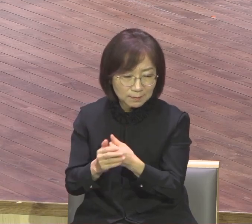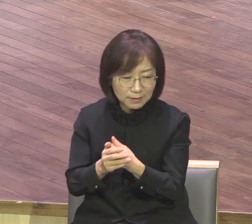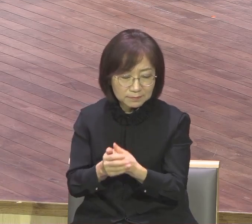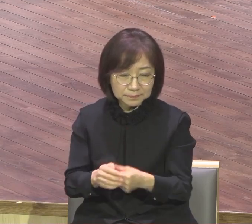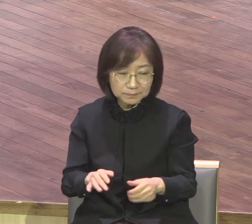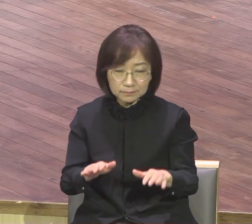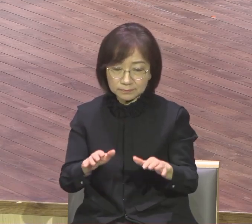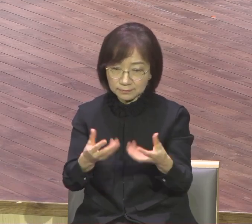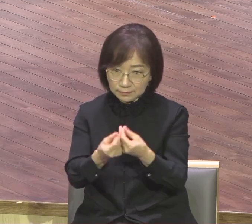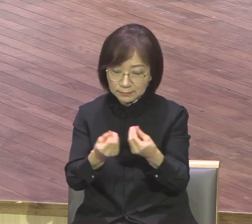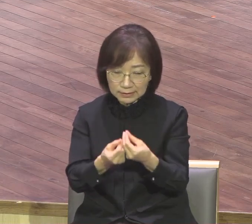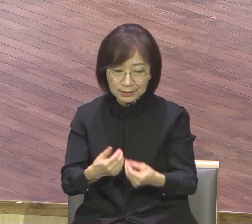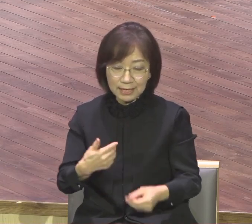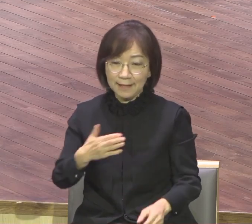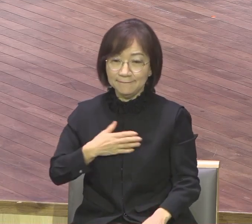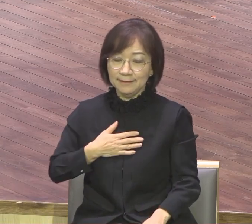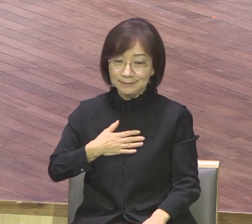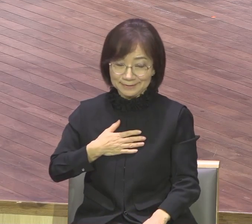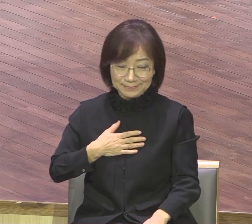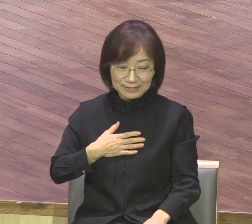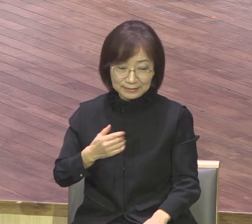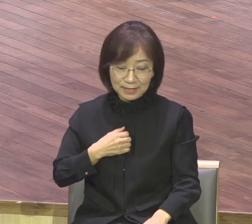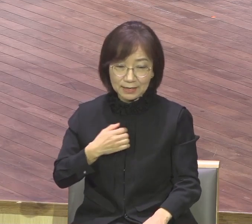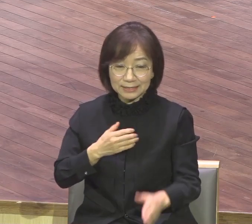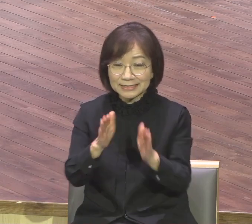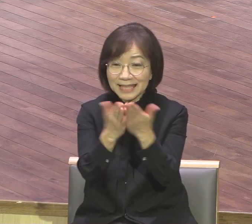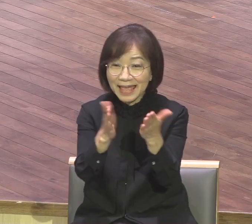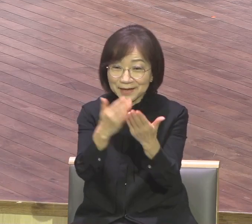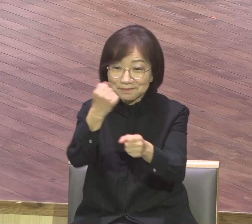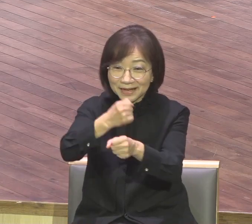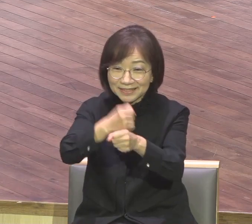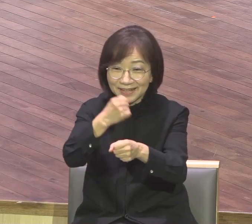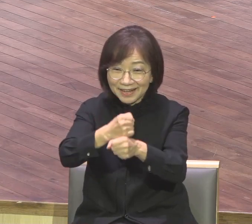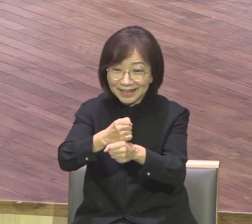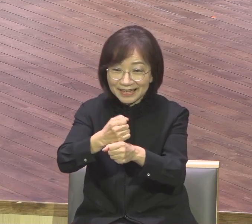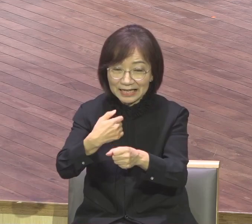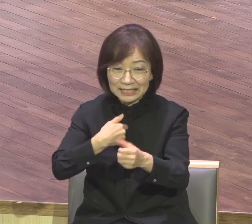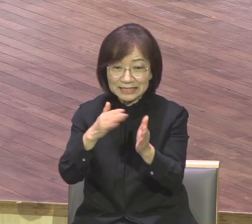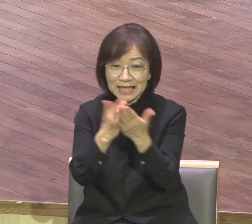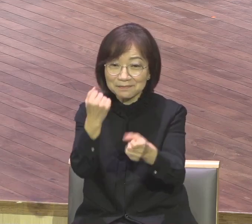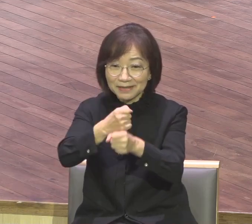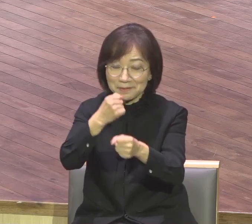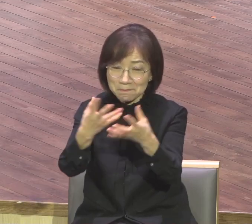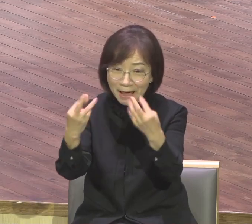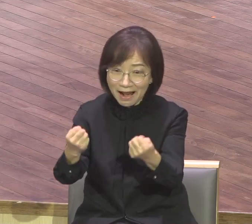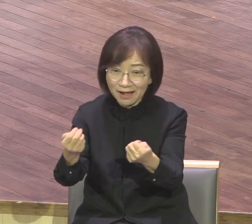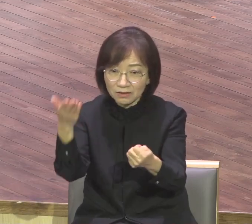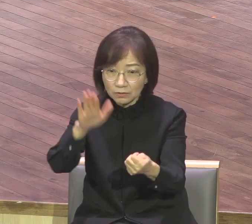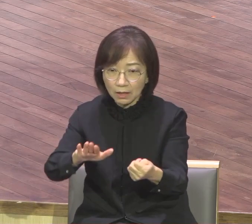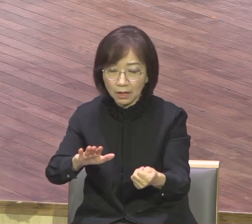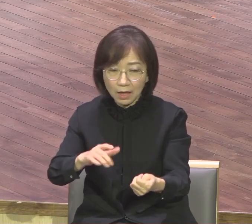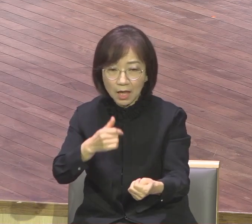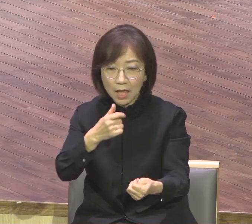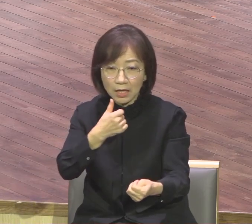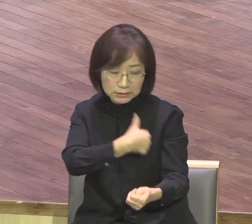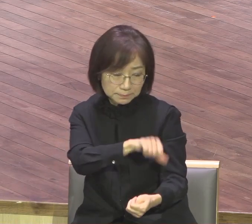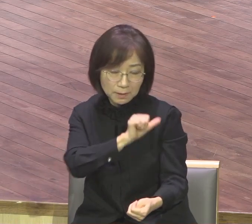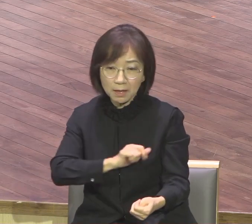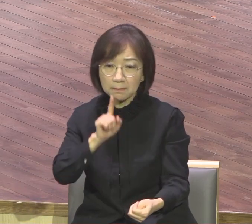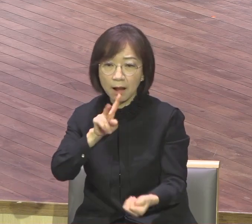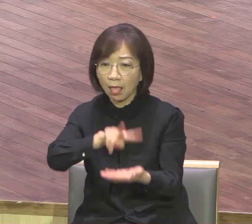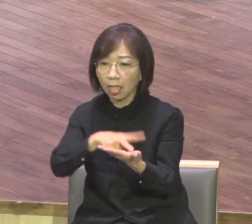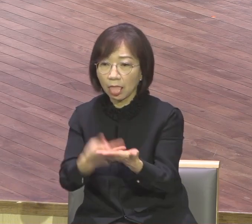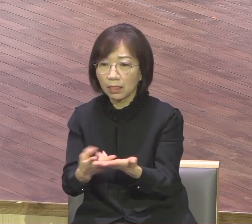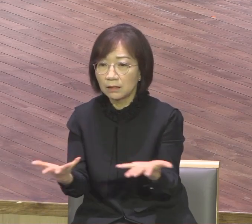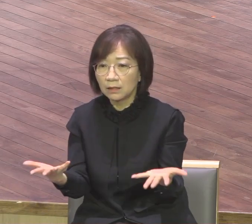된 이 제가 제 책 설교 책이 많잖아요. 그 몇 권 줄 수 있는데 하나도 없어요. No hay material